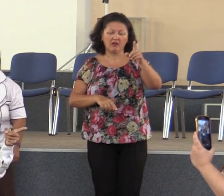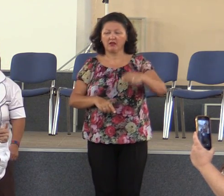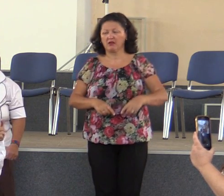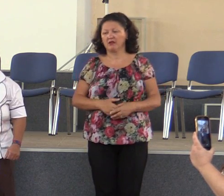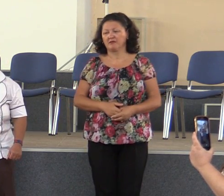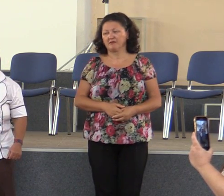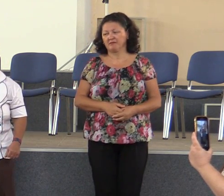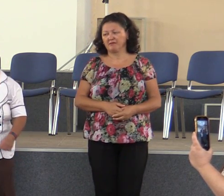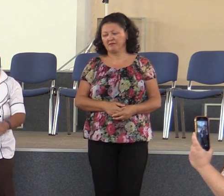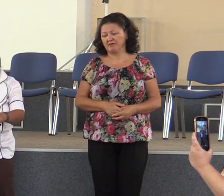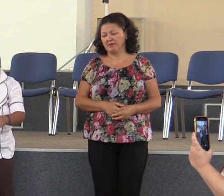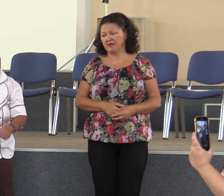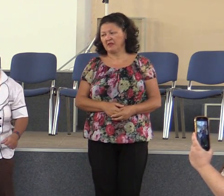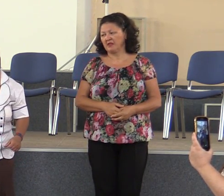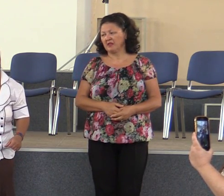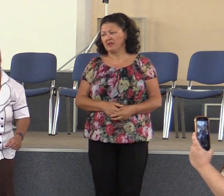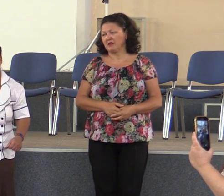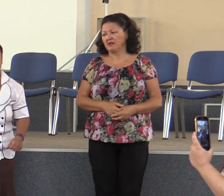ei.